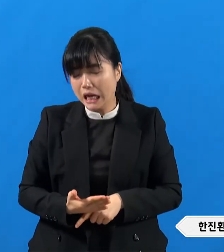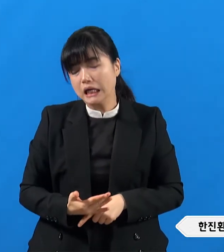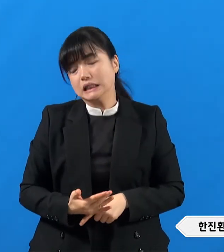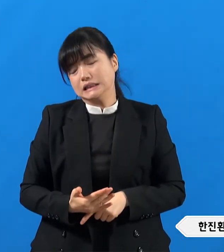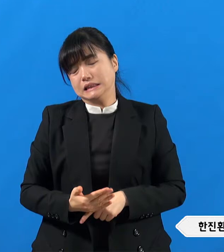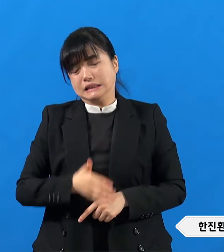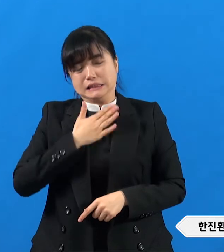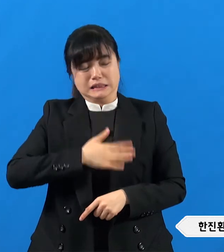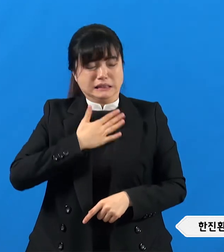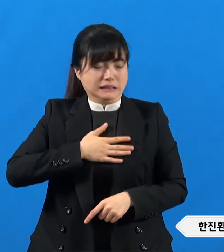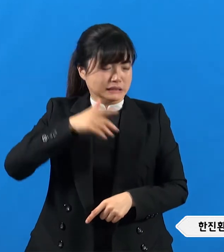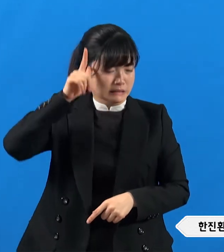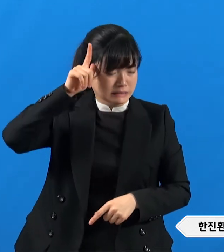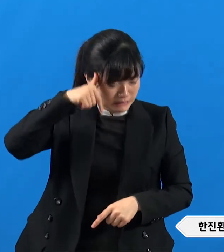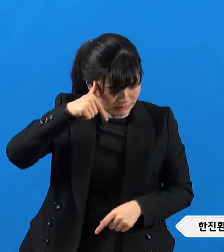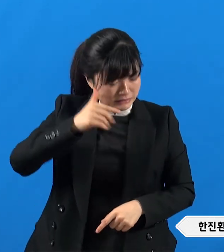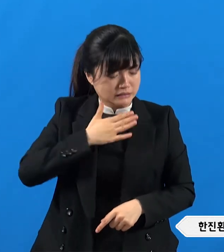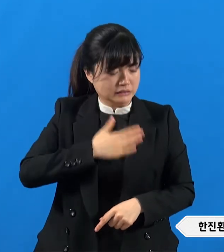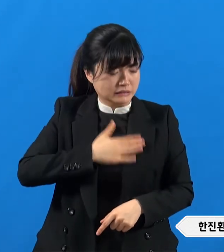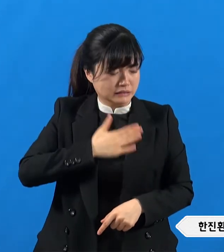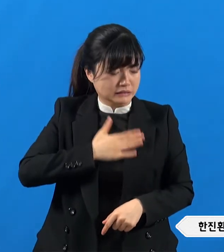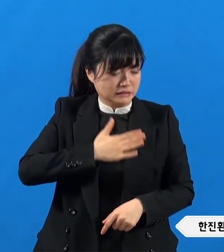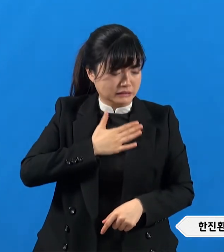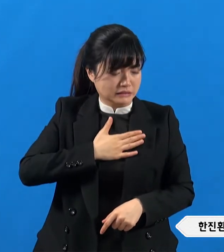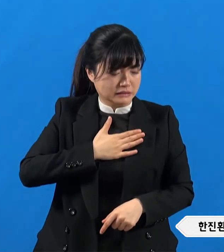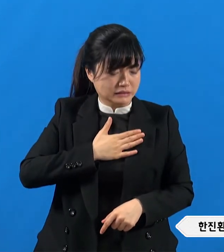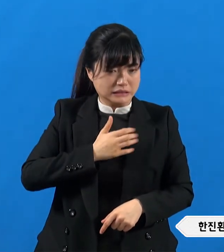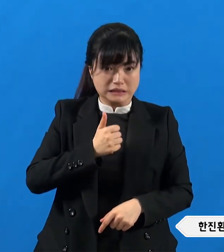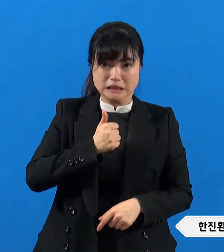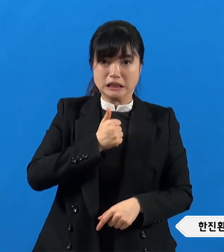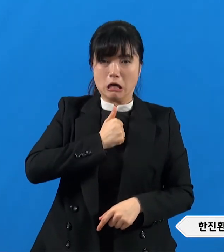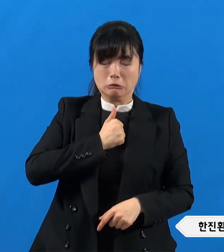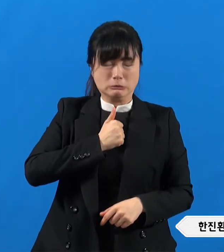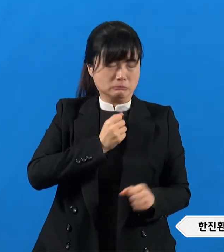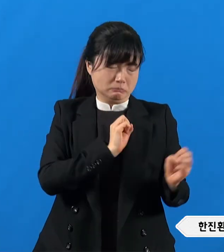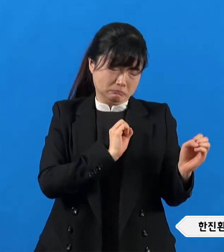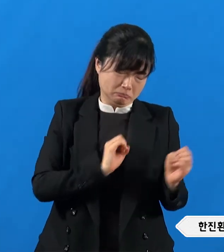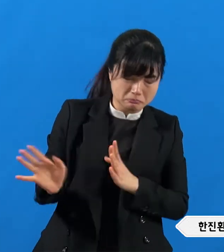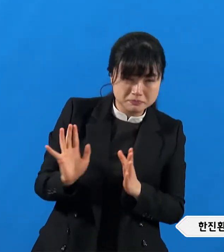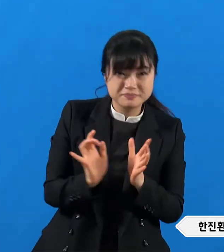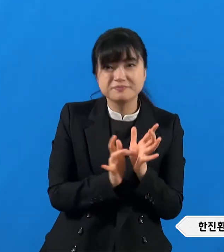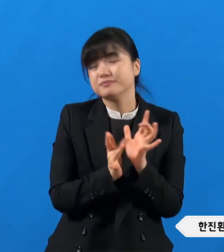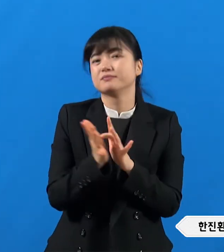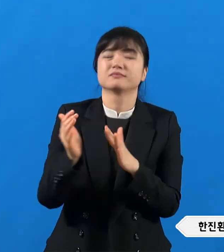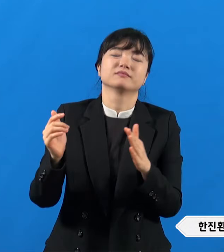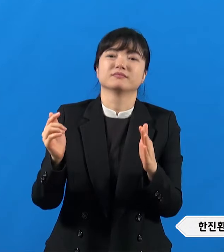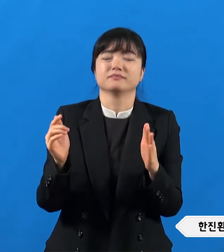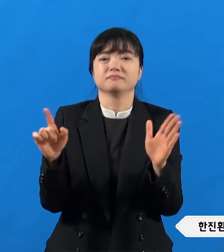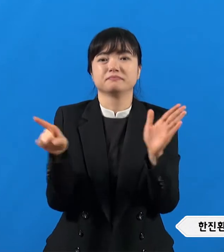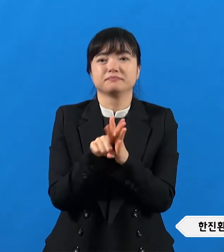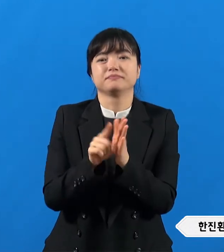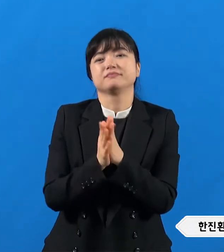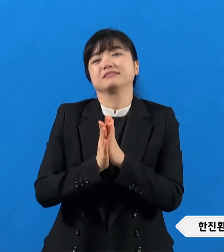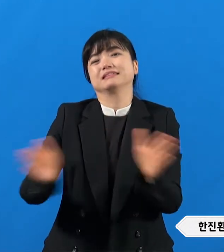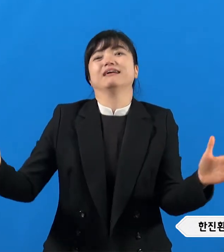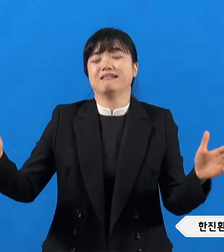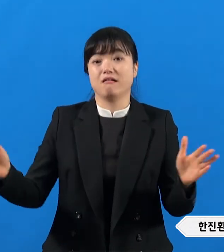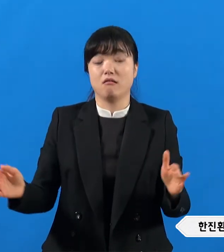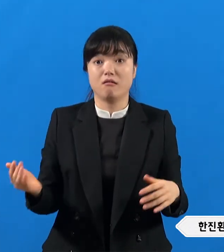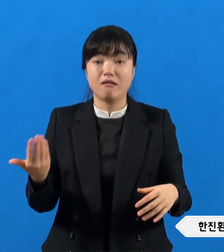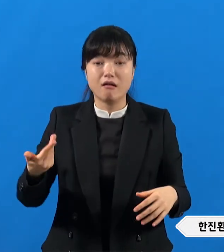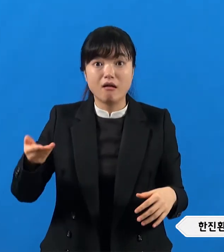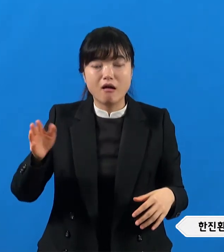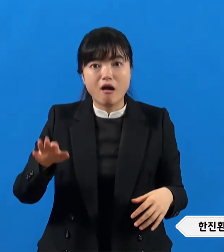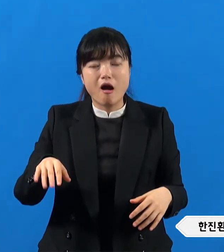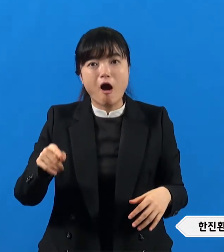뭔들 못하겠습니까? 자존심 다 접고 그분이 교회 나오기를 시작했습니다. 그런데